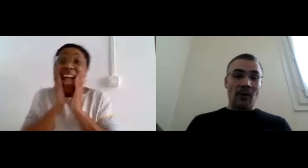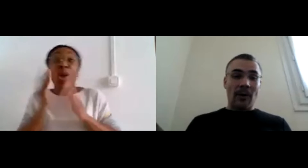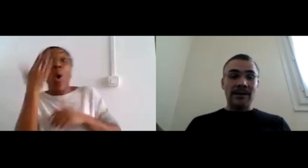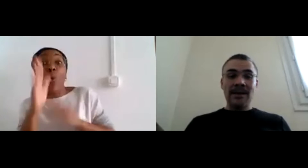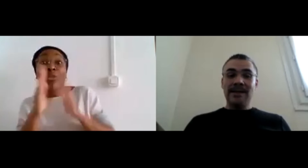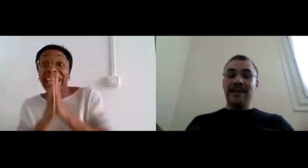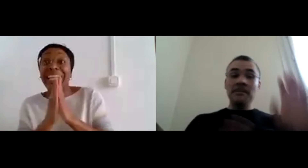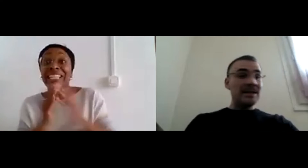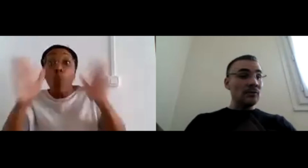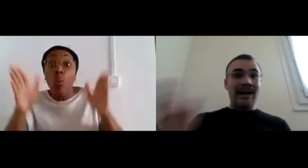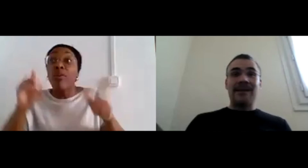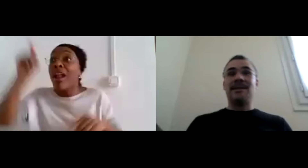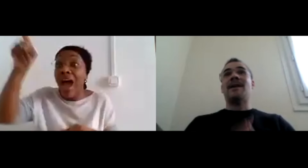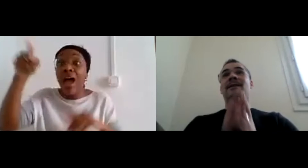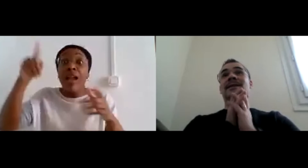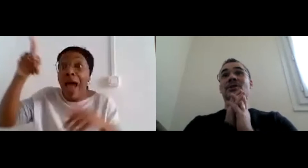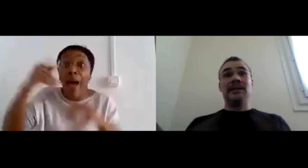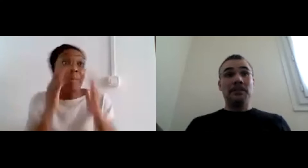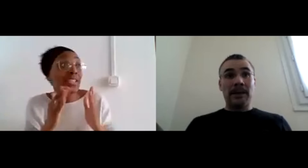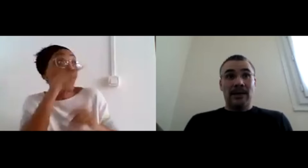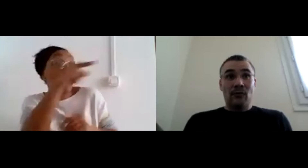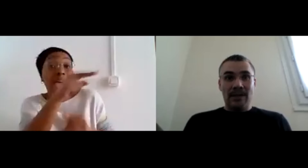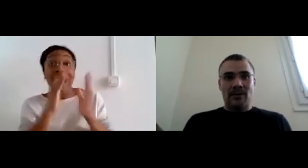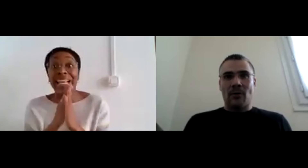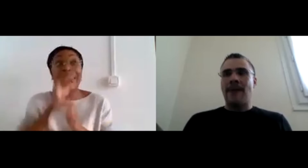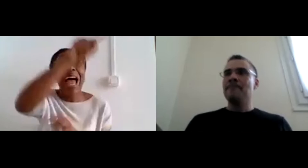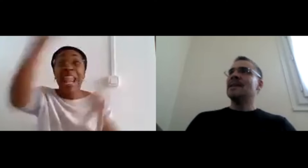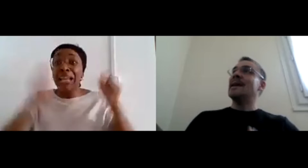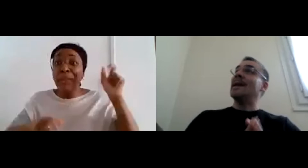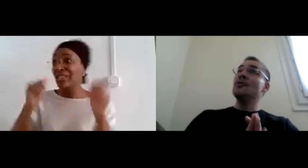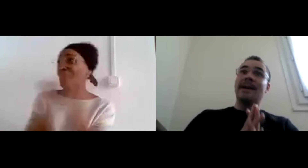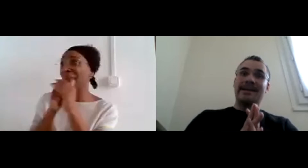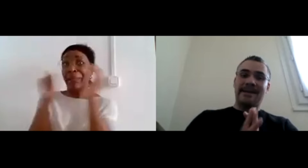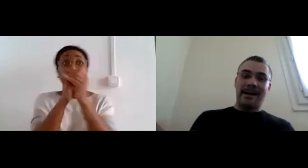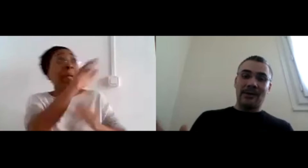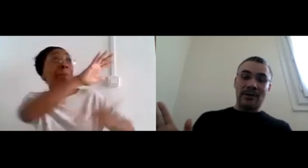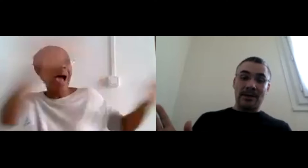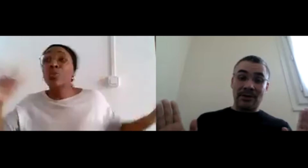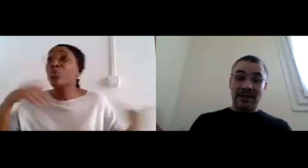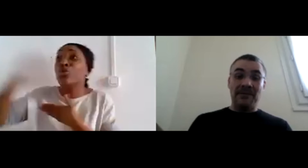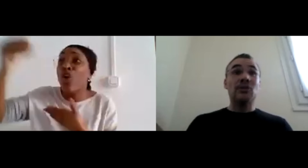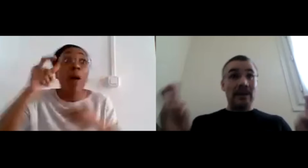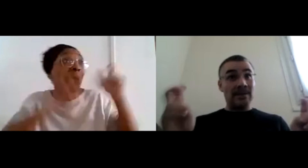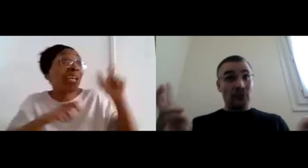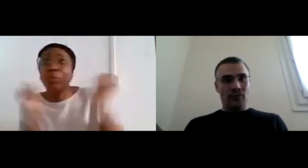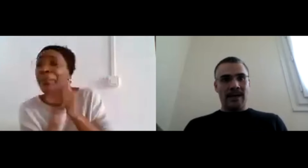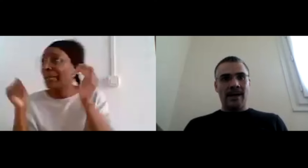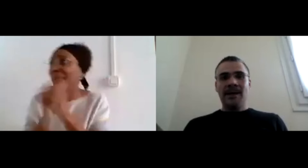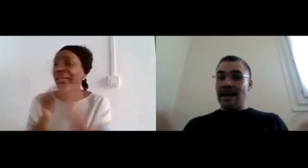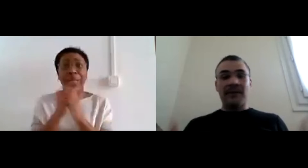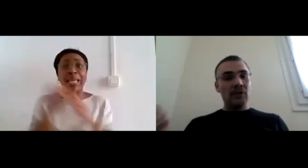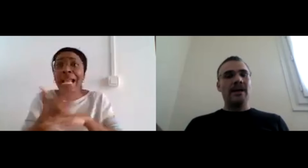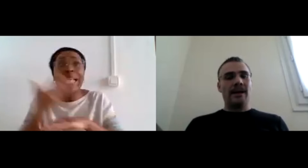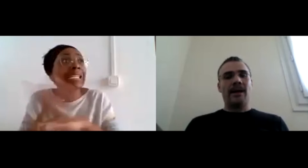et à droite, il y a des maisons de quartier avec des gens qui prient à tous les endroits, il y a la lumière qui s'éclaire dans cette ville soi-disant de lumière,